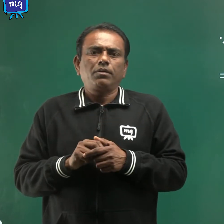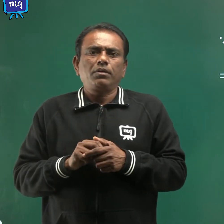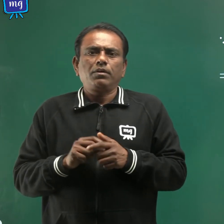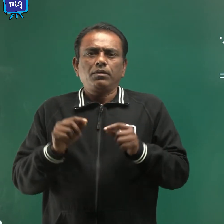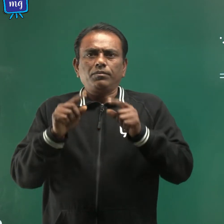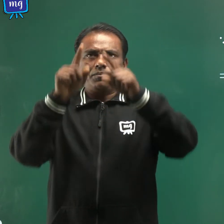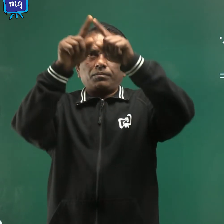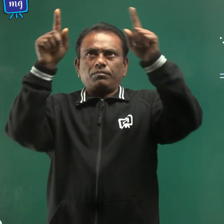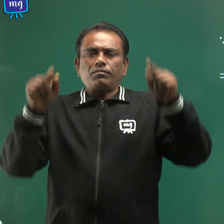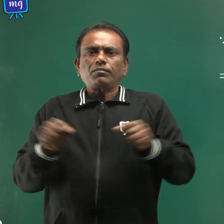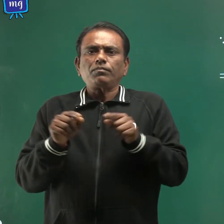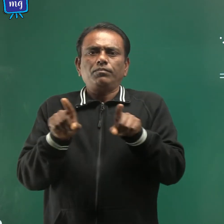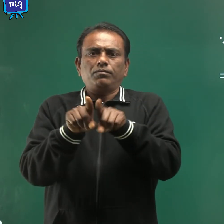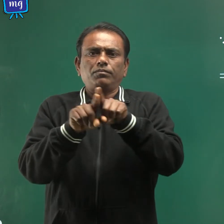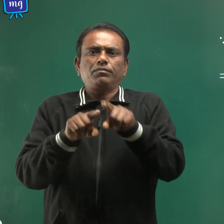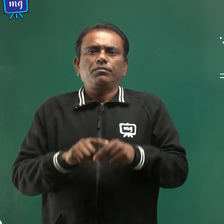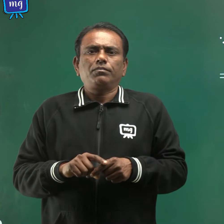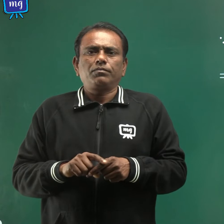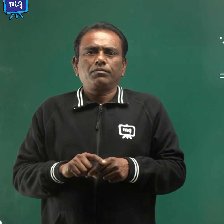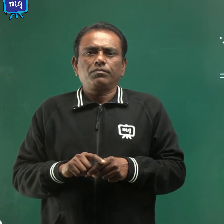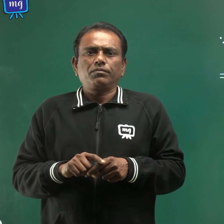और आयत का परिमाप बराबर है